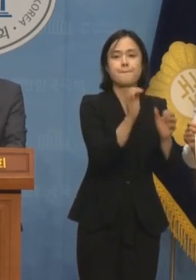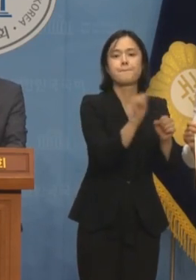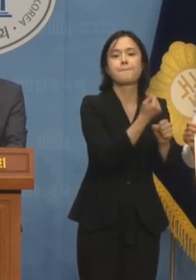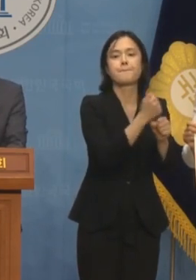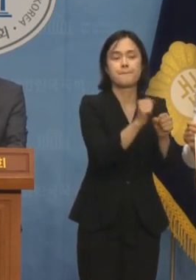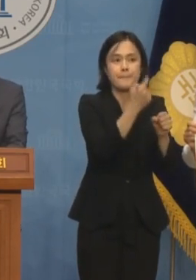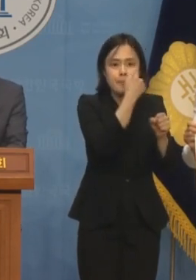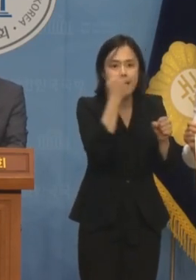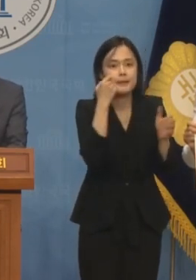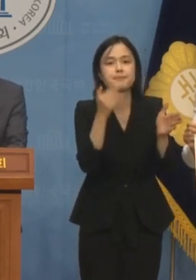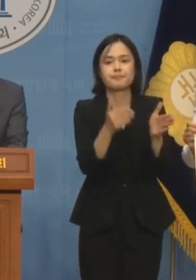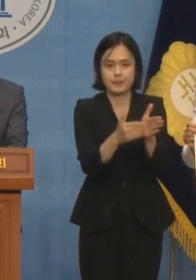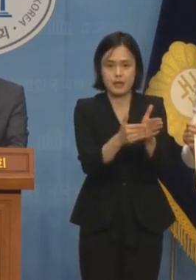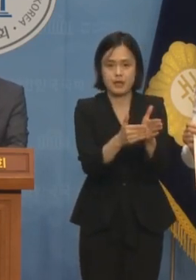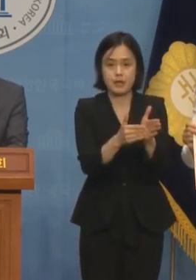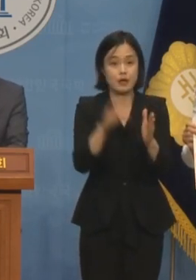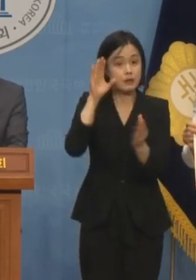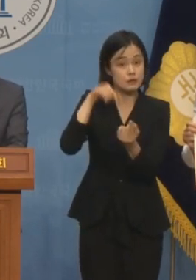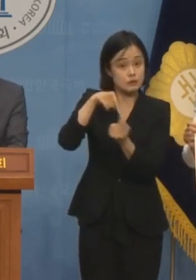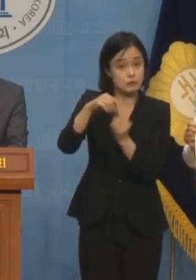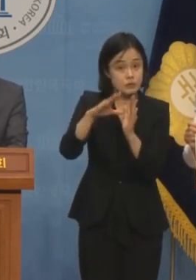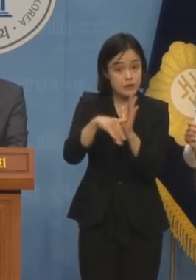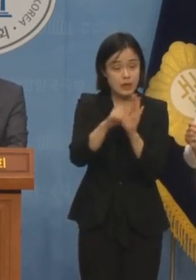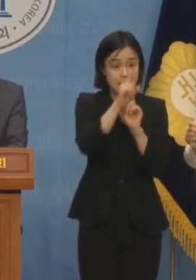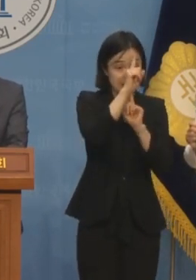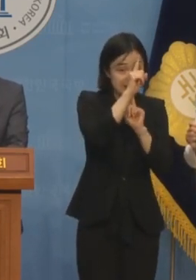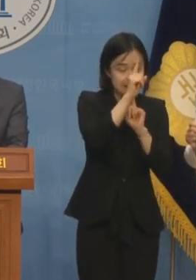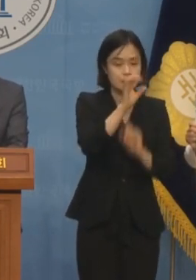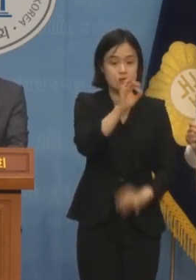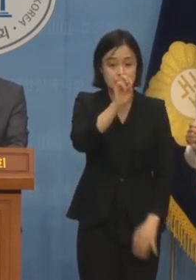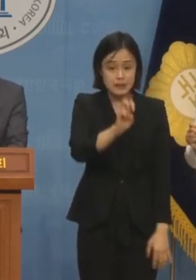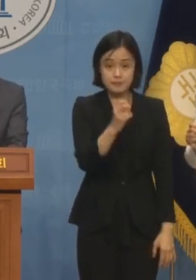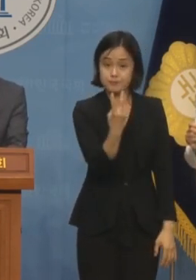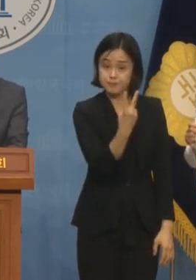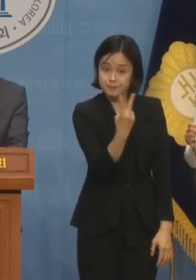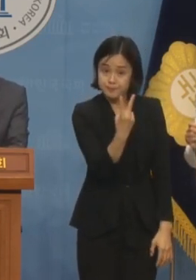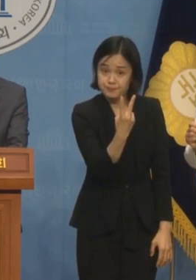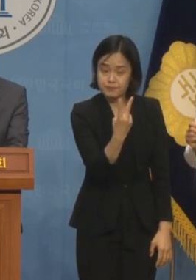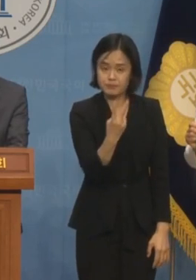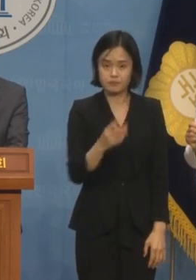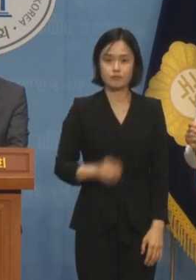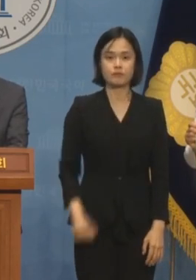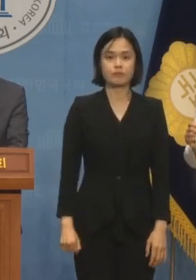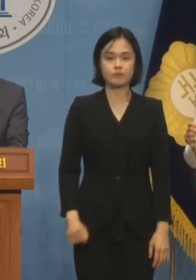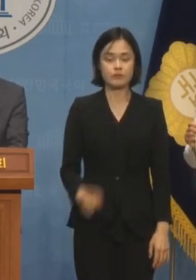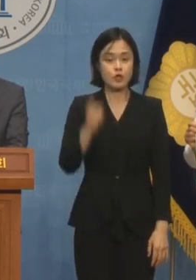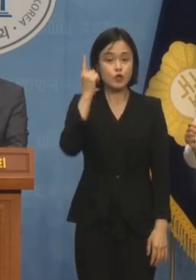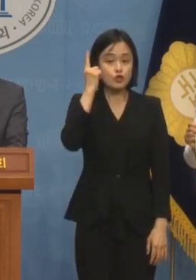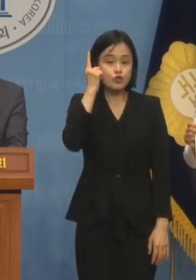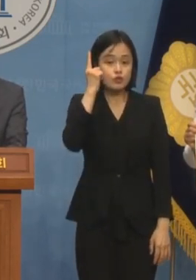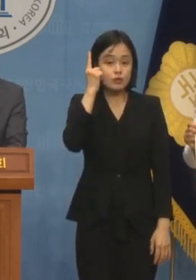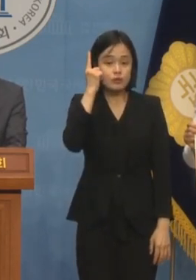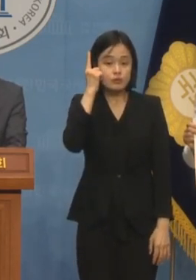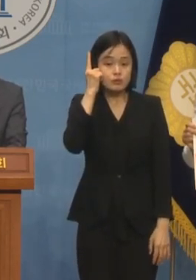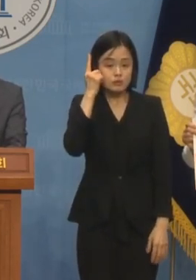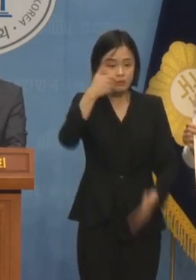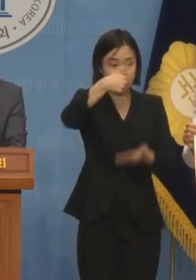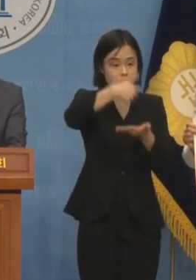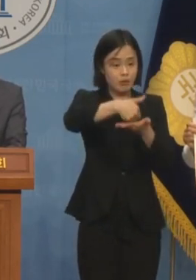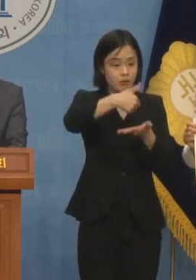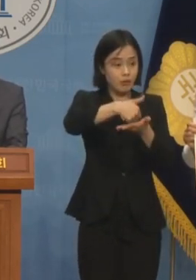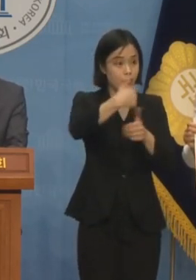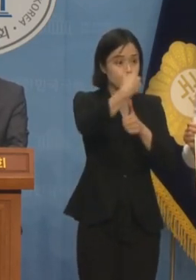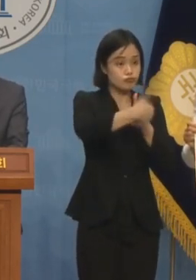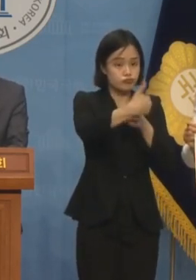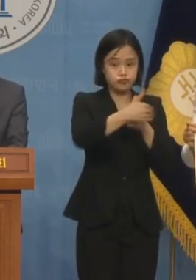이번 입법청문회에서 이시원과 임계훈은 공수처로부터 휴대전화 제출을 요구받은 적이 없다고